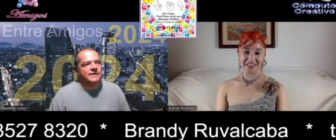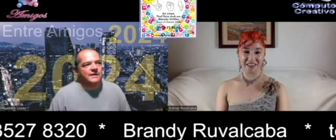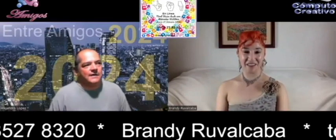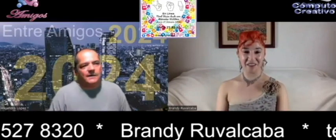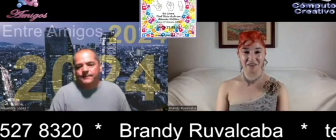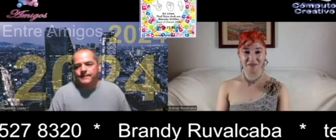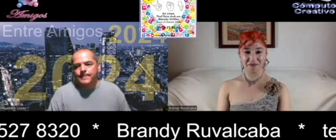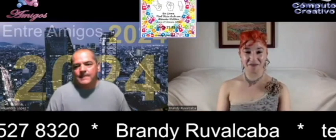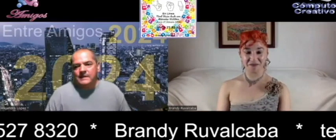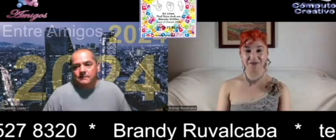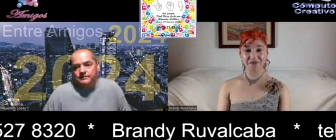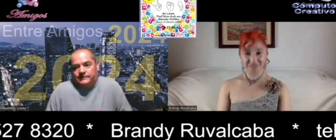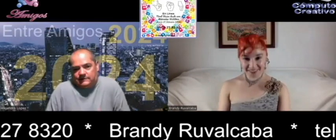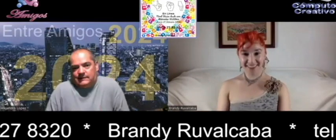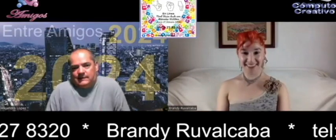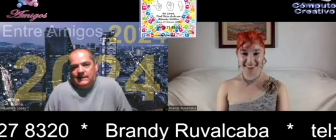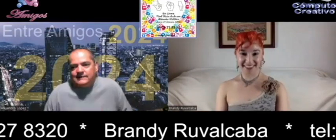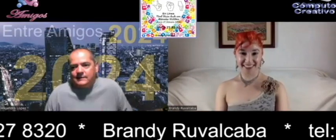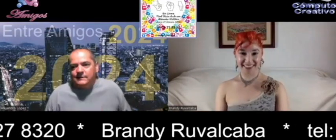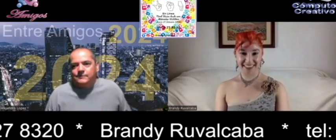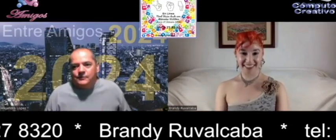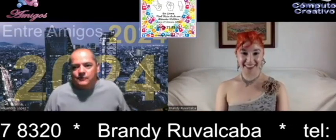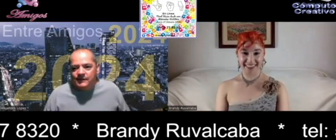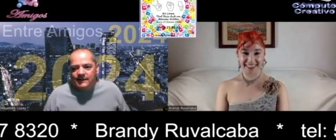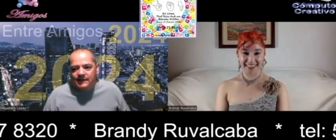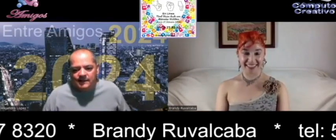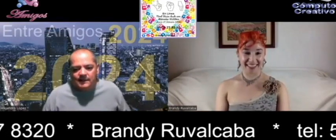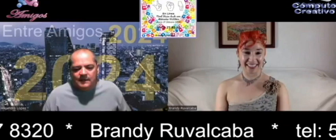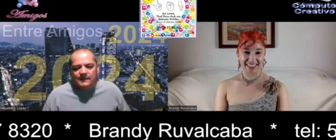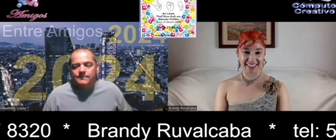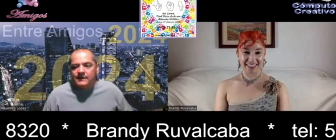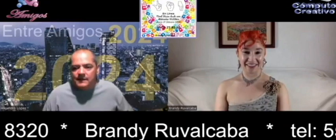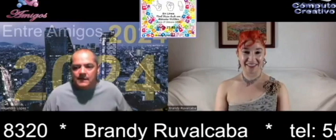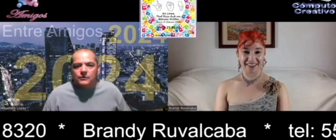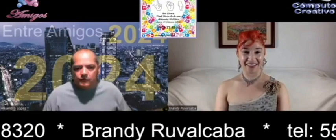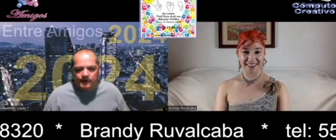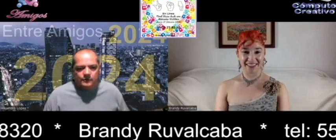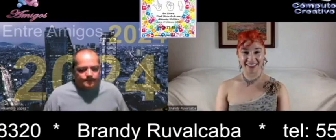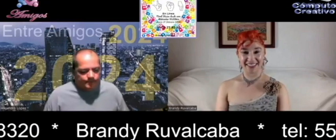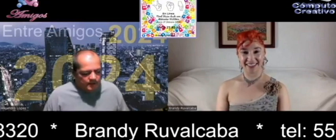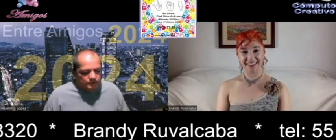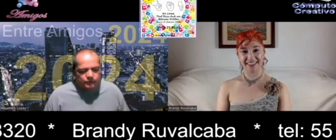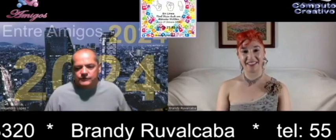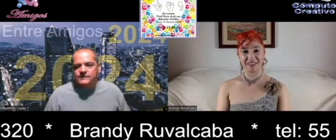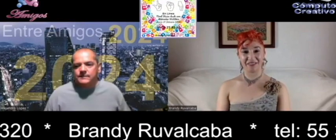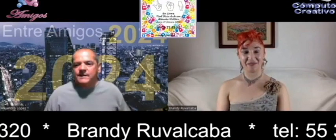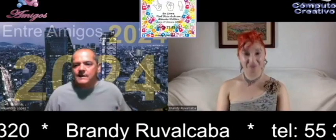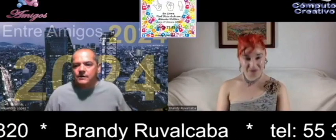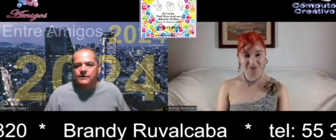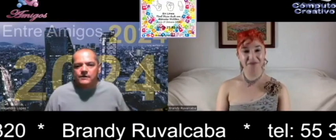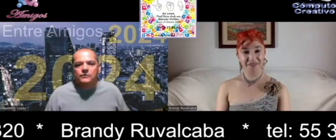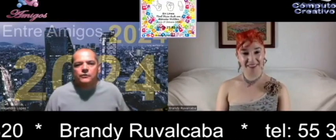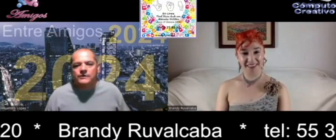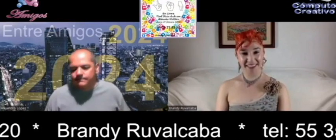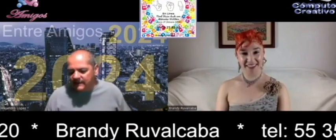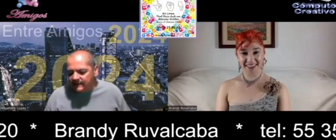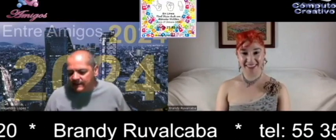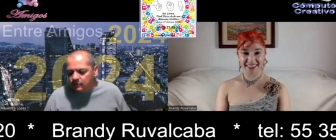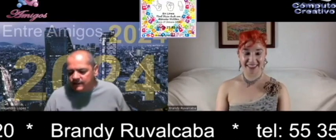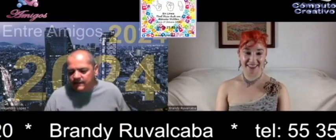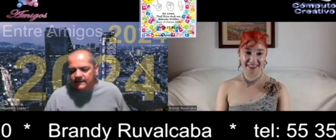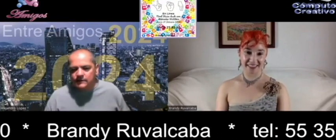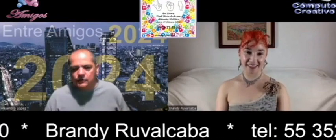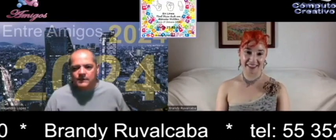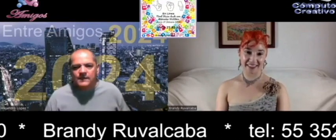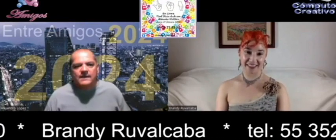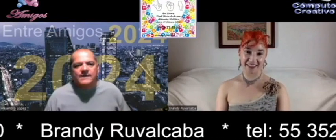aprovechen pues, esta nueva oportunidad de aprender algo nuevo. Muchos dicen, ¿para qué lo quiero? No es para qué